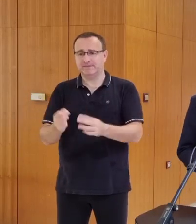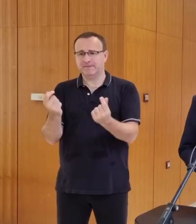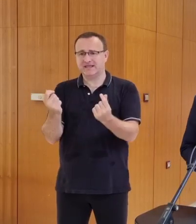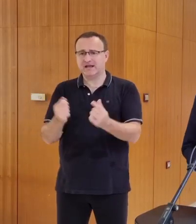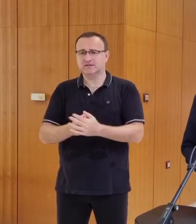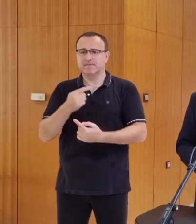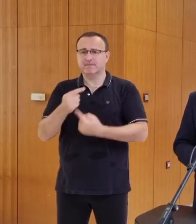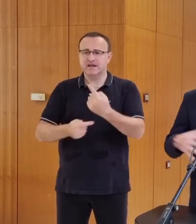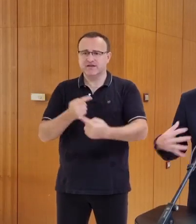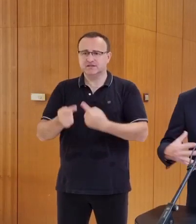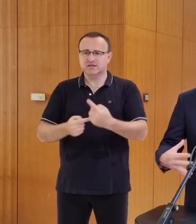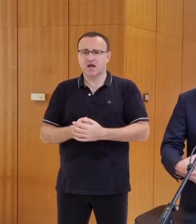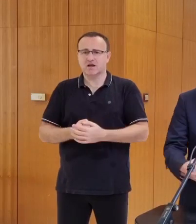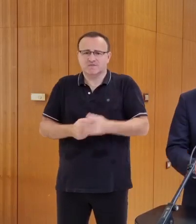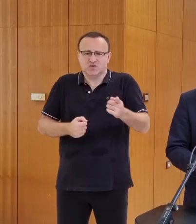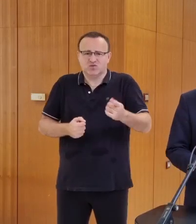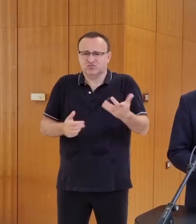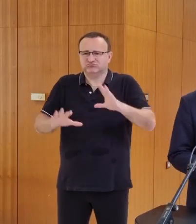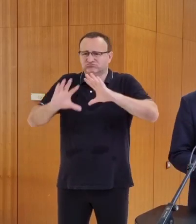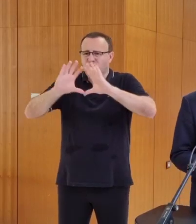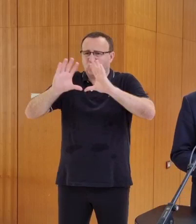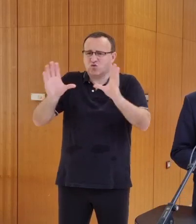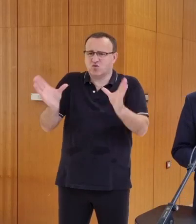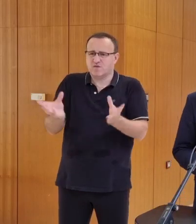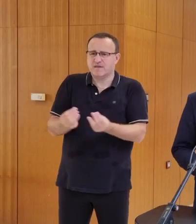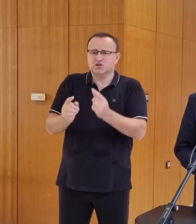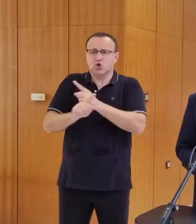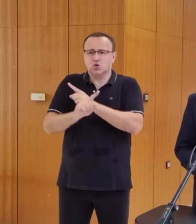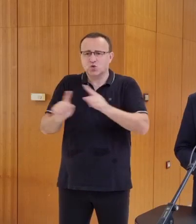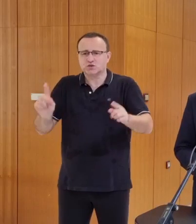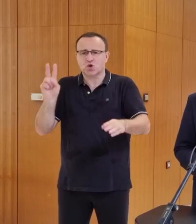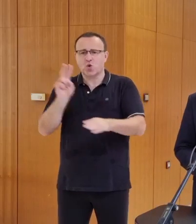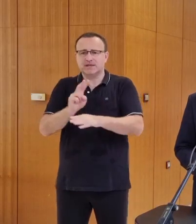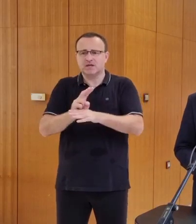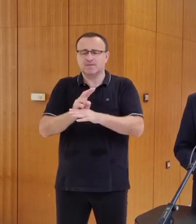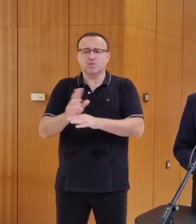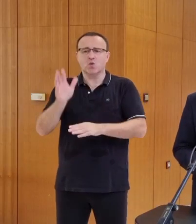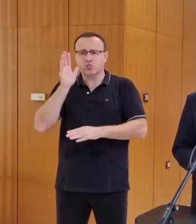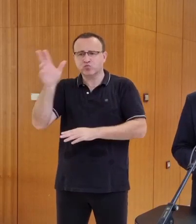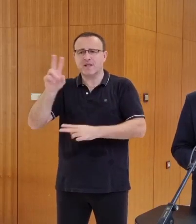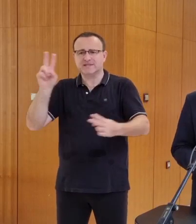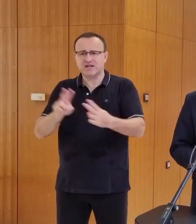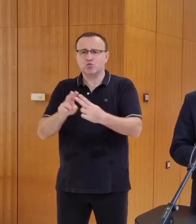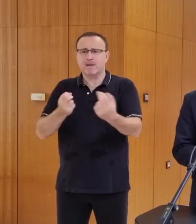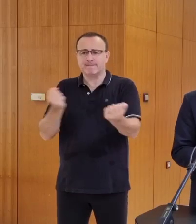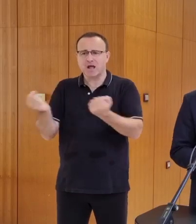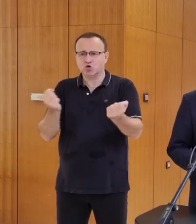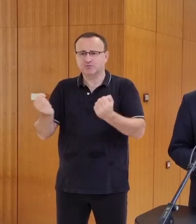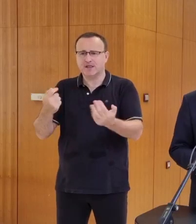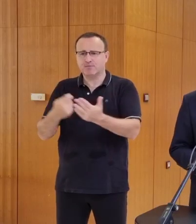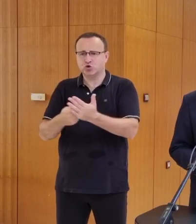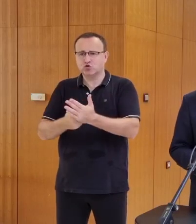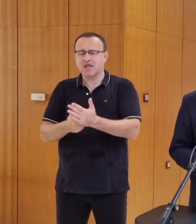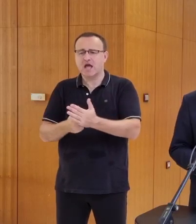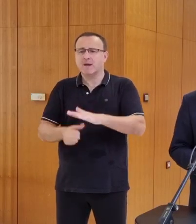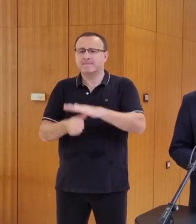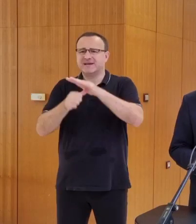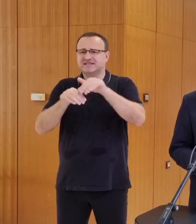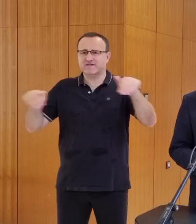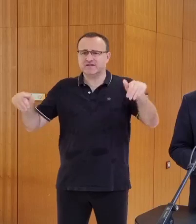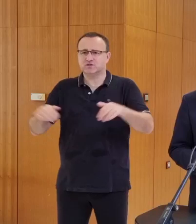prostriedkov z prevádzky. Čiže je to taký celý komplex. Budeme mať stretnutie s manažmentom a teda s